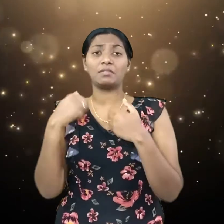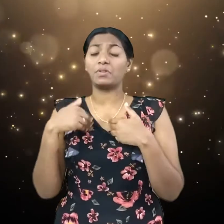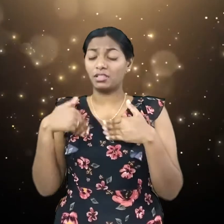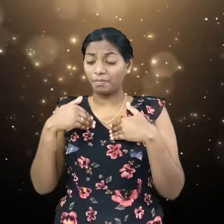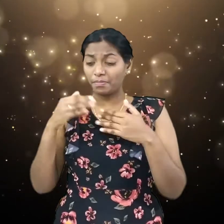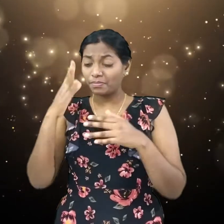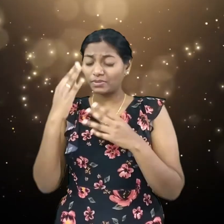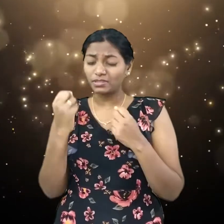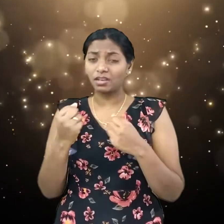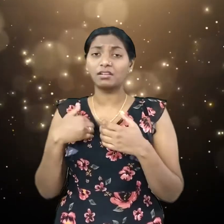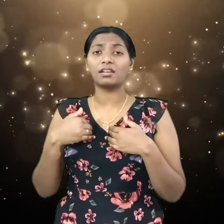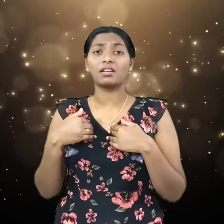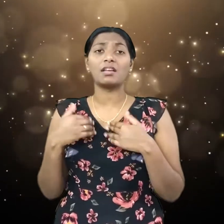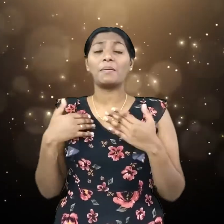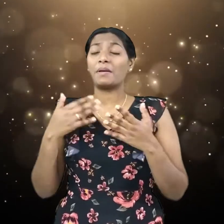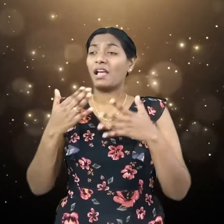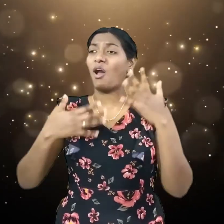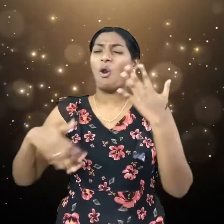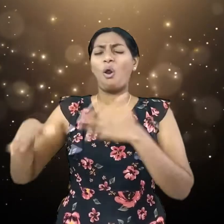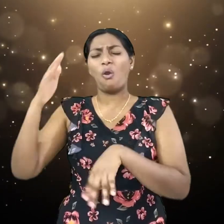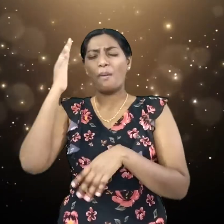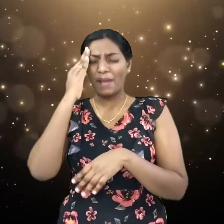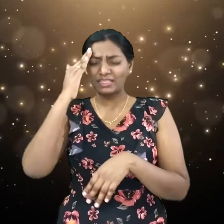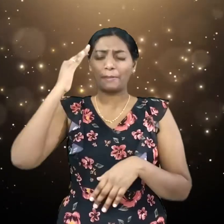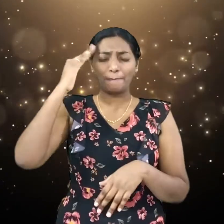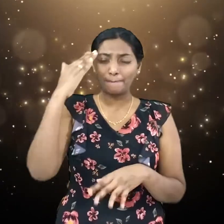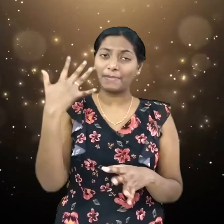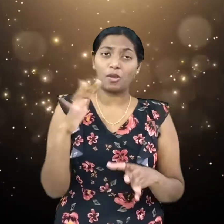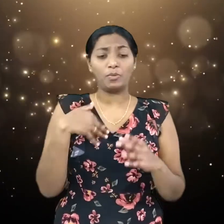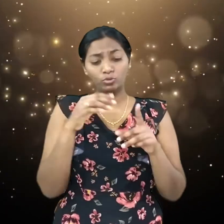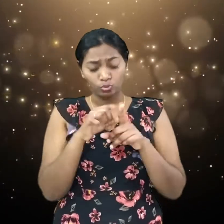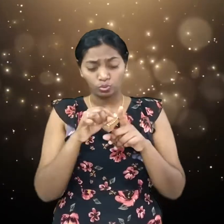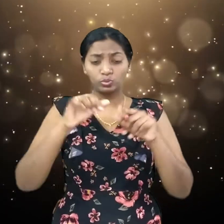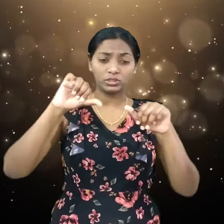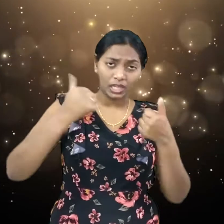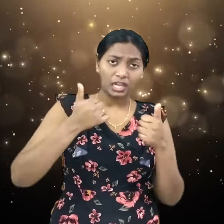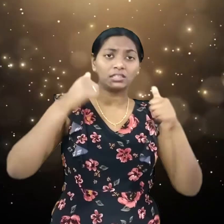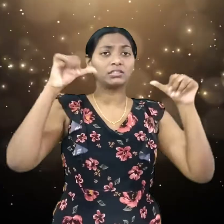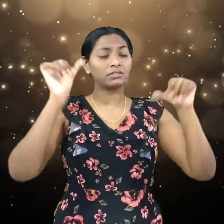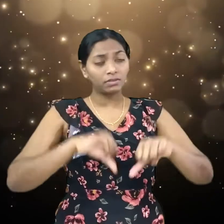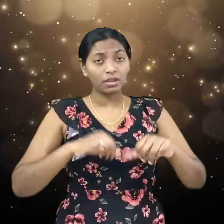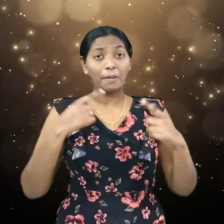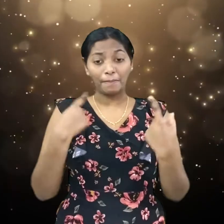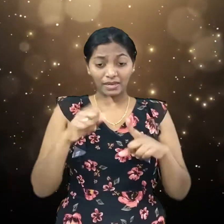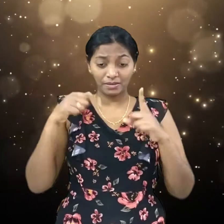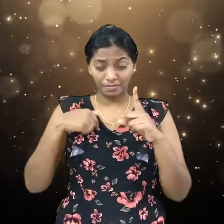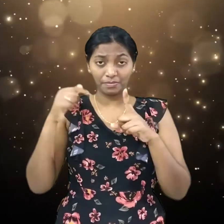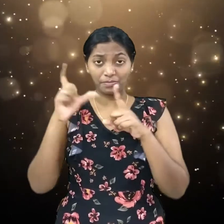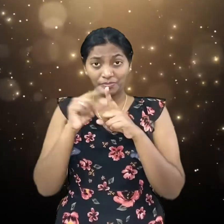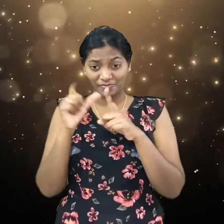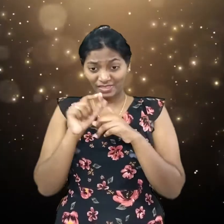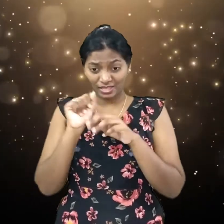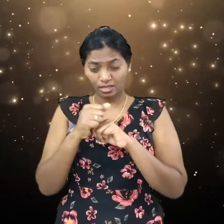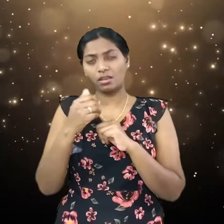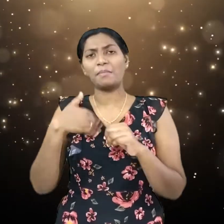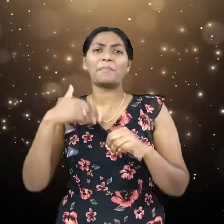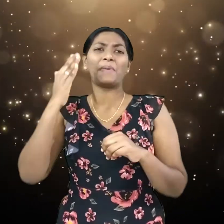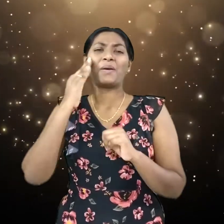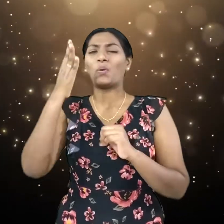ये अनुग्रह दिया गया। मुझे बाकी पता है कि नहीं पता है, मैं कर सकता हूं या नहीं कर सकता हूं, पर ये काम जो बताने